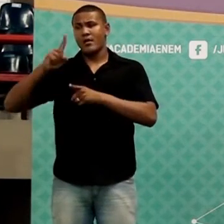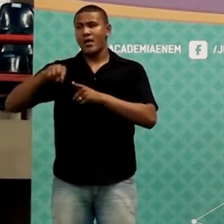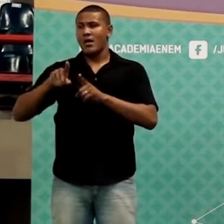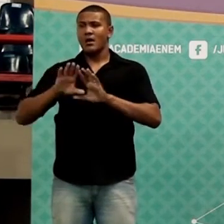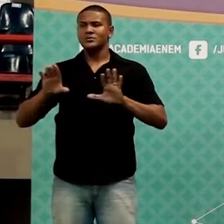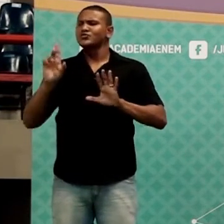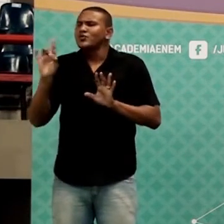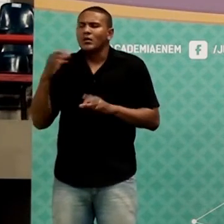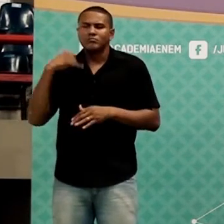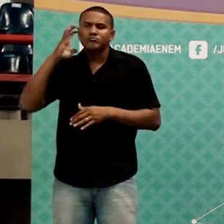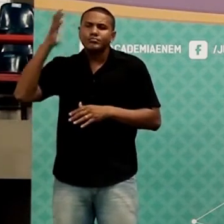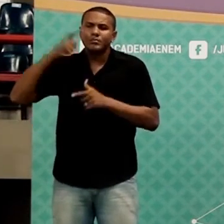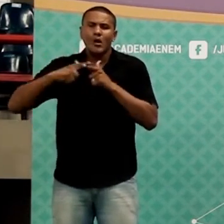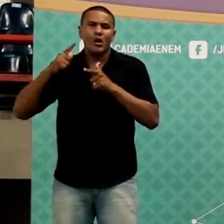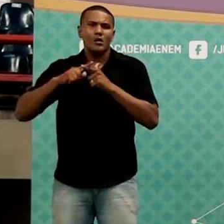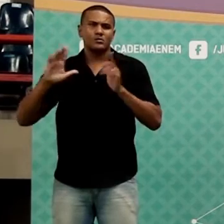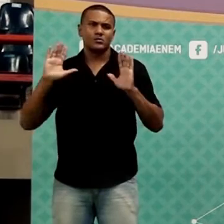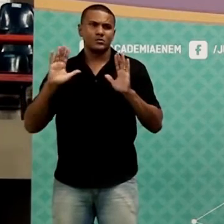para resolver o problema.